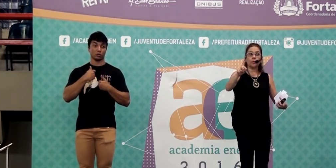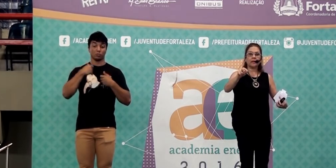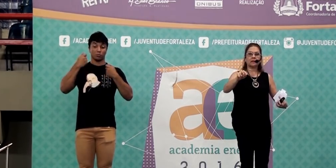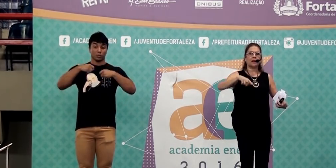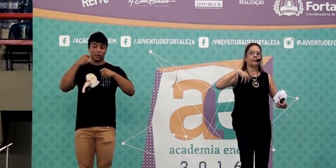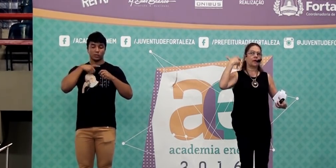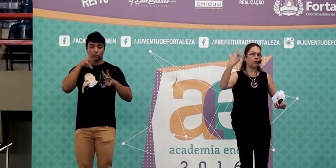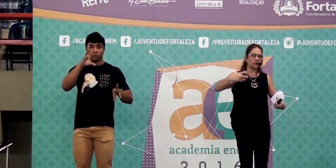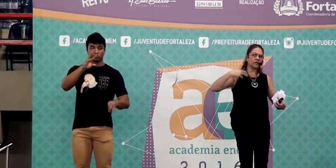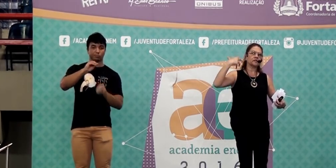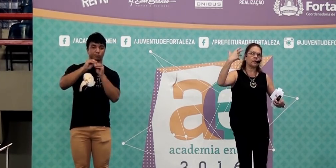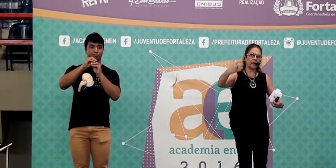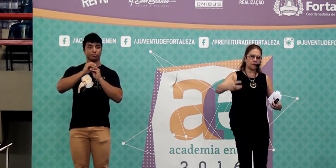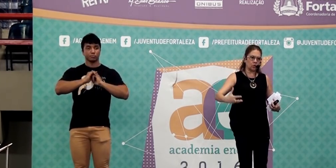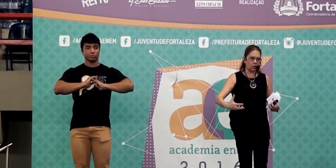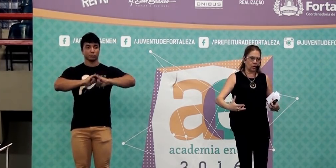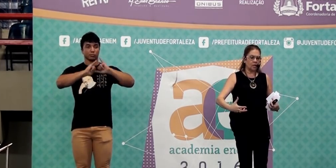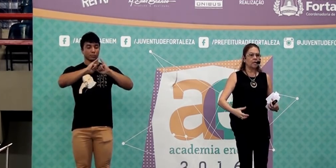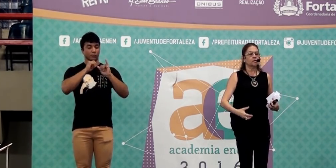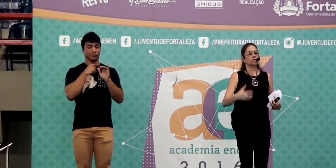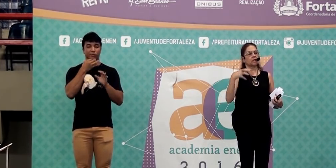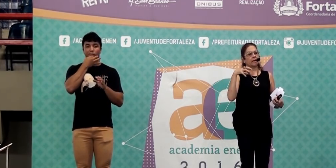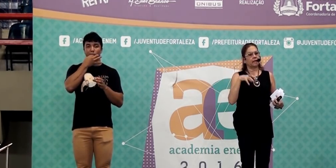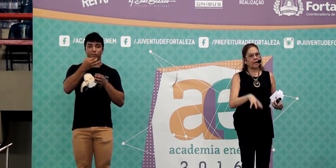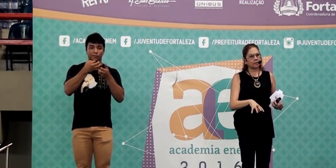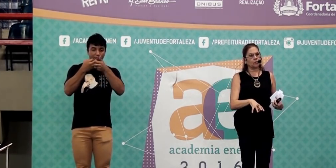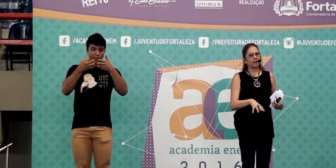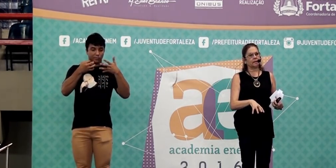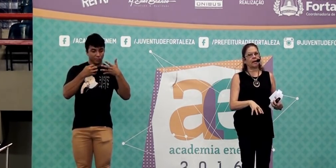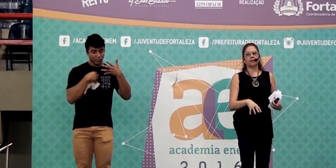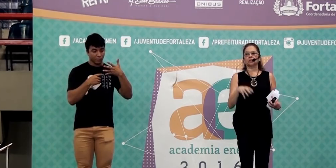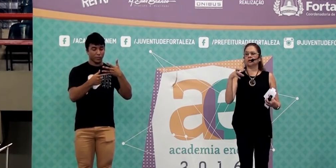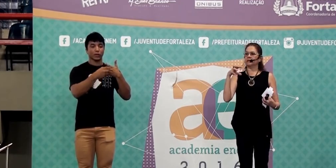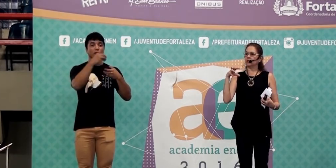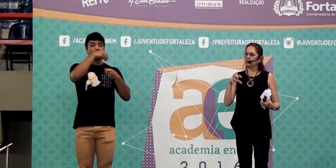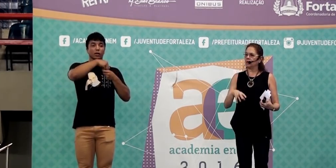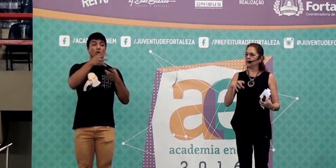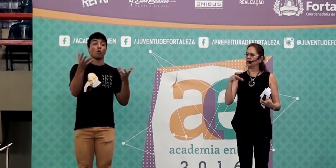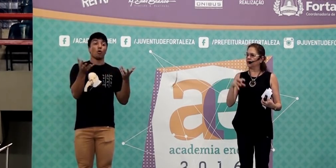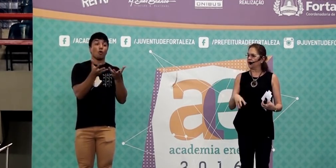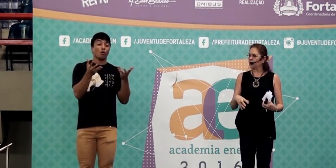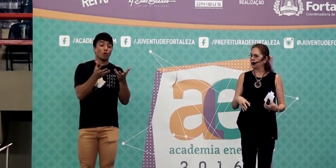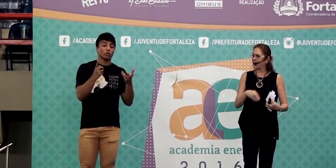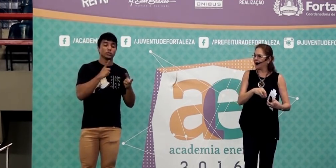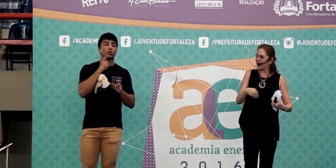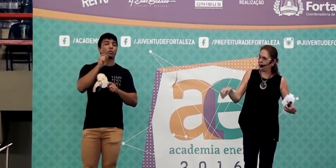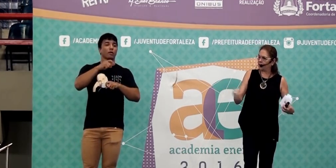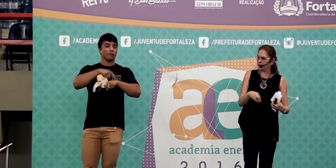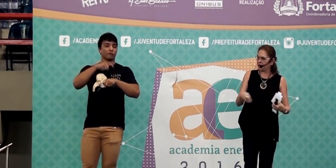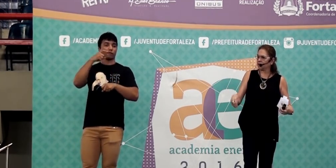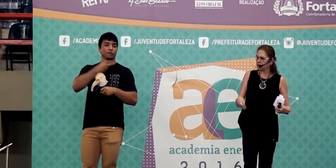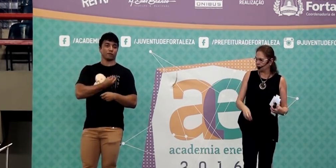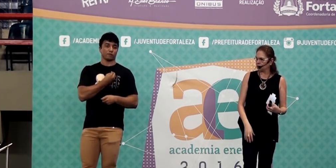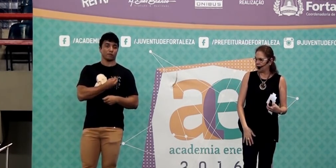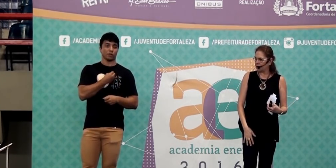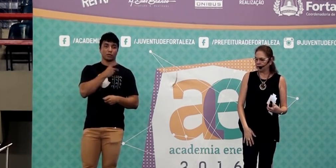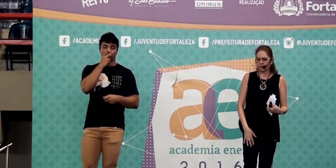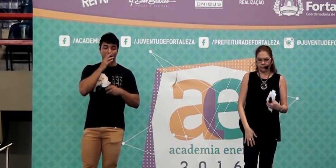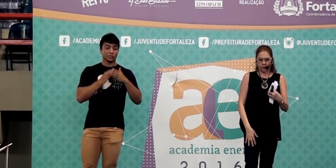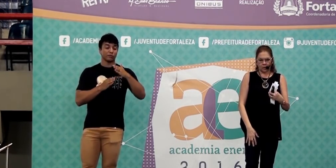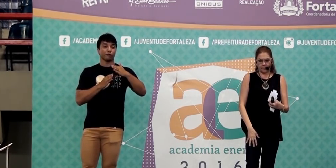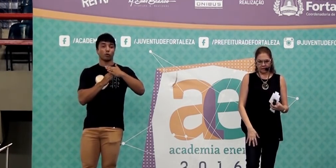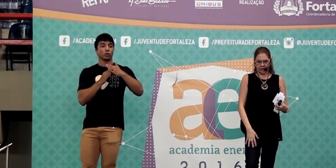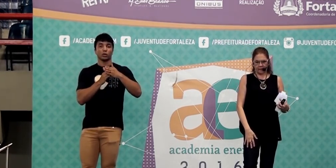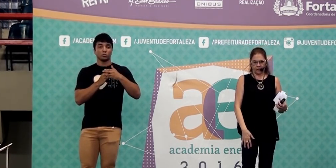que argumentar para convencer o leitor de que, na atualidade, nós estamos vivendo a quebra dessas